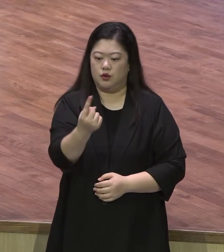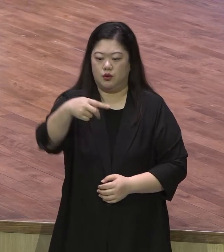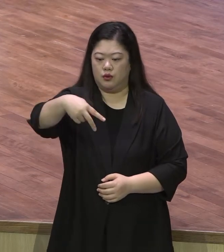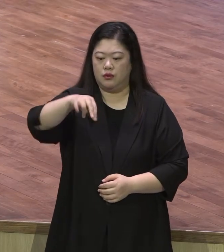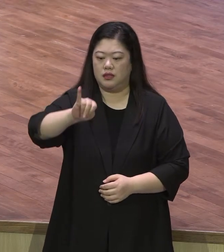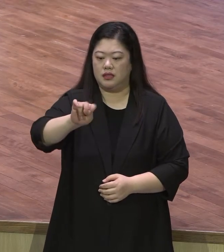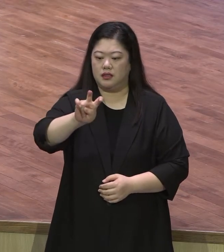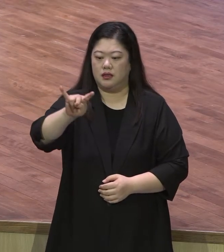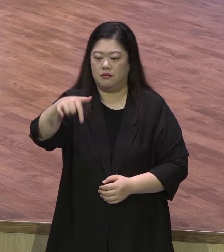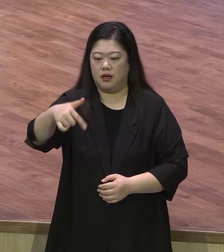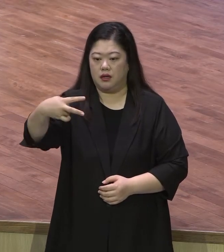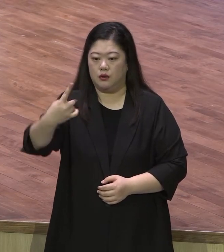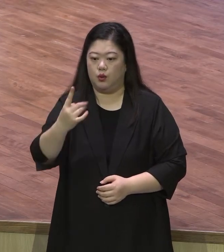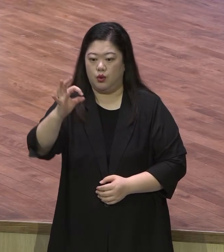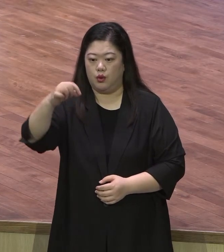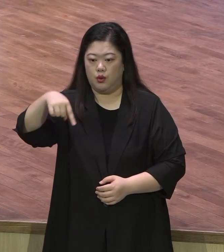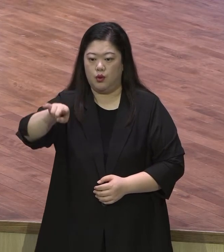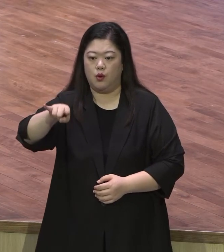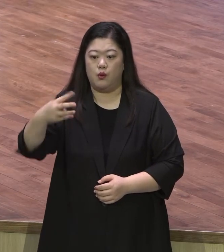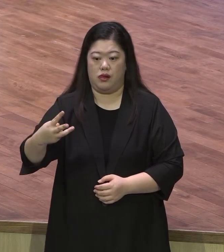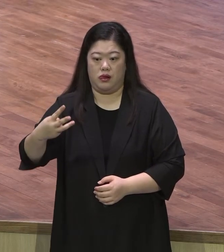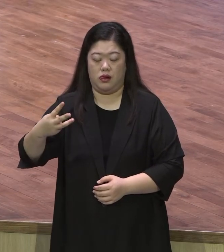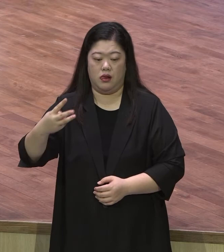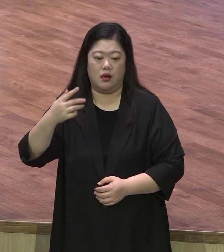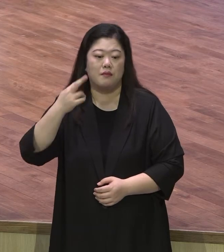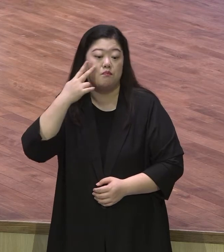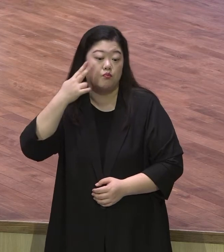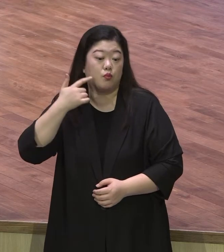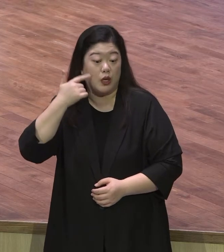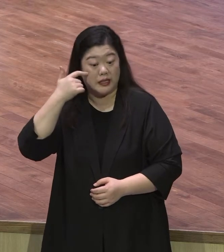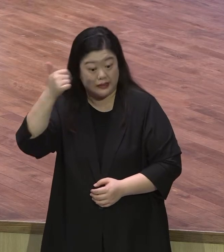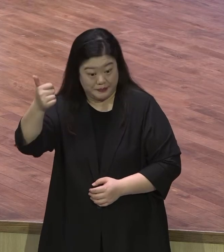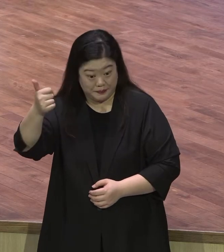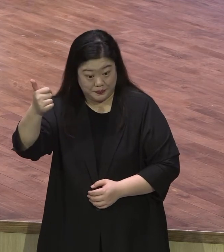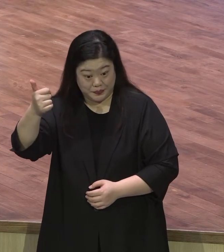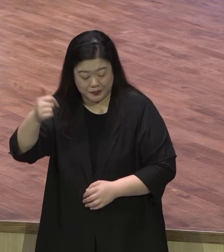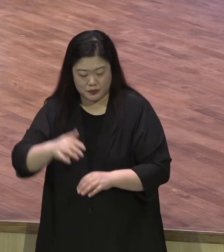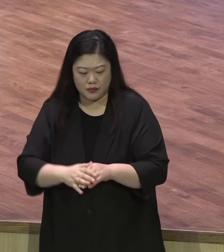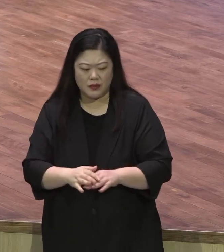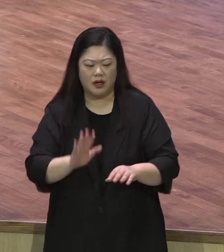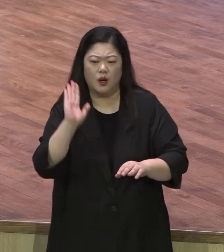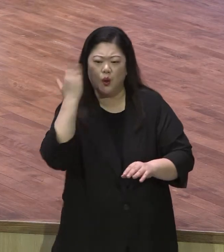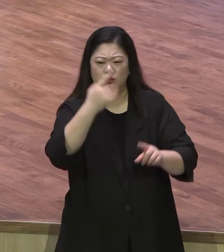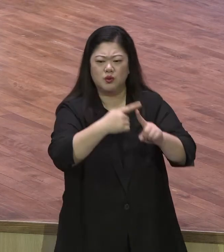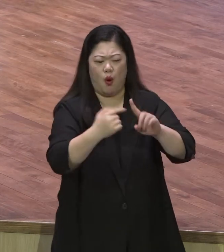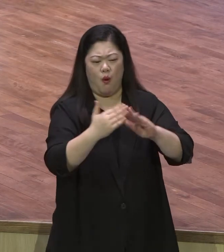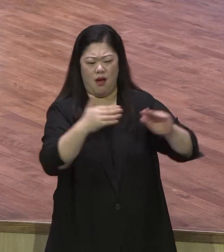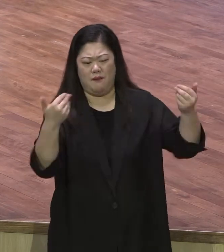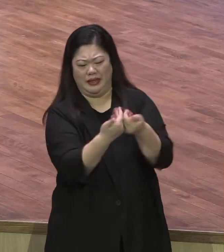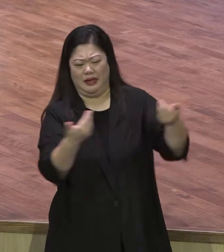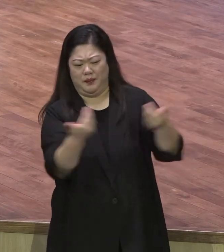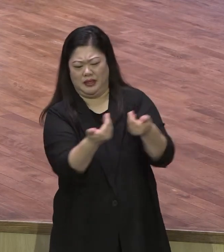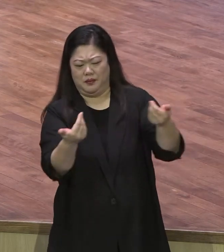목사님이요 갈수록 심해지는 반 기독교적